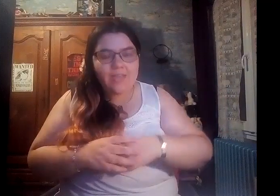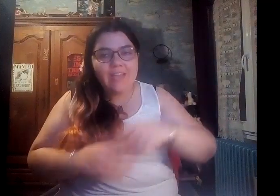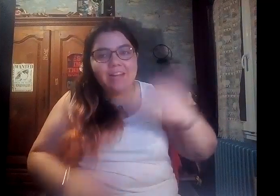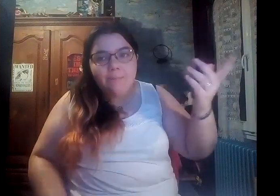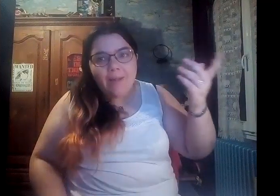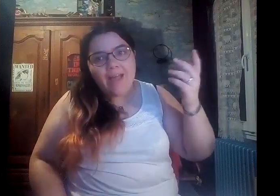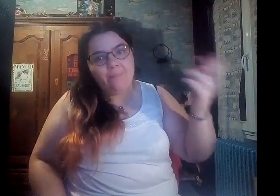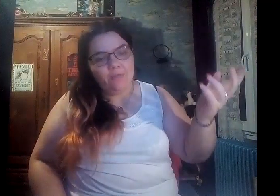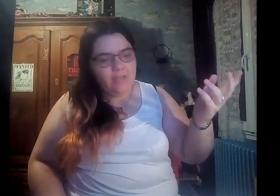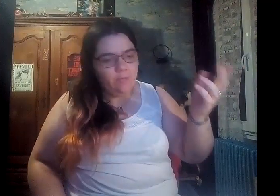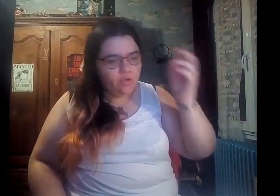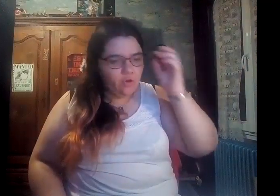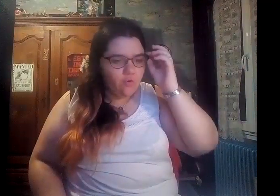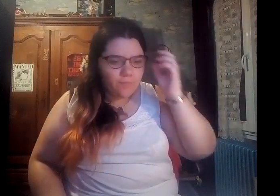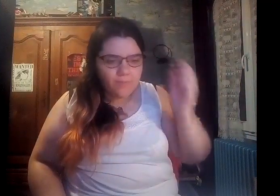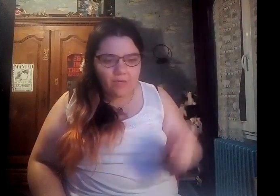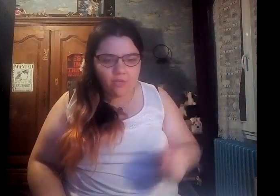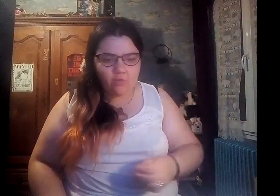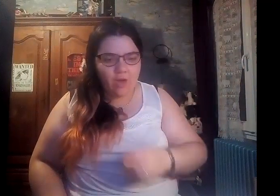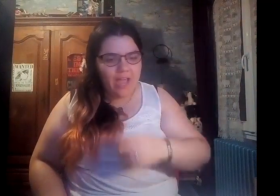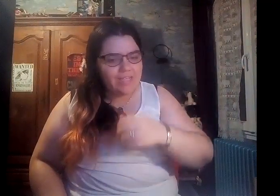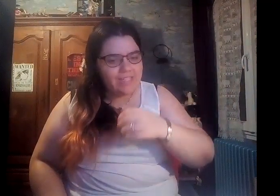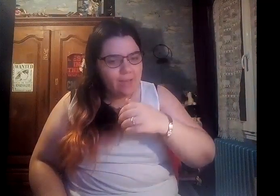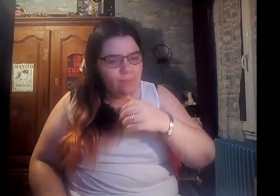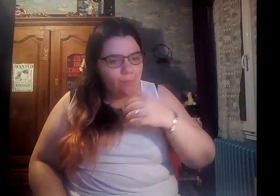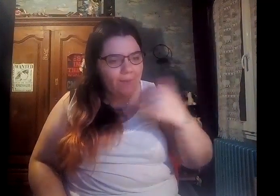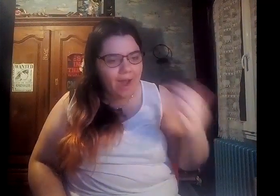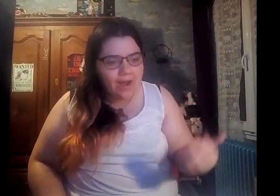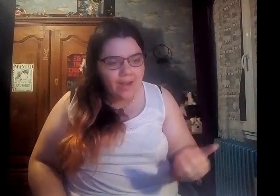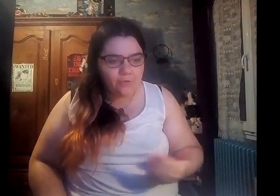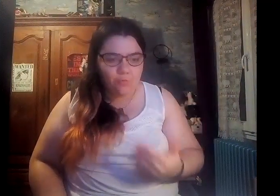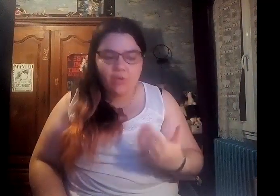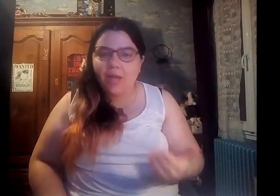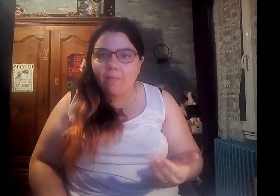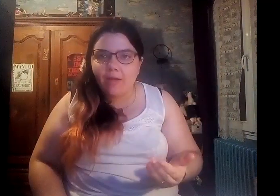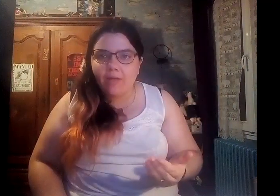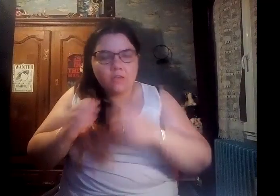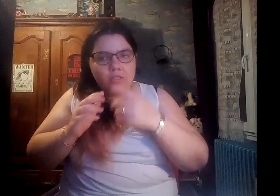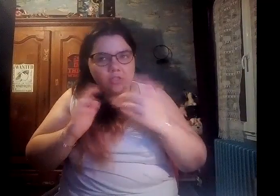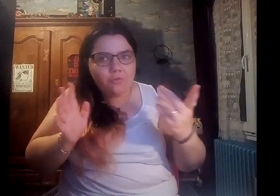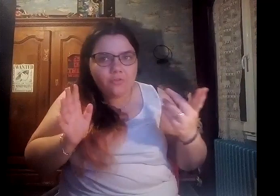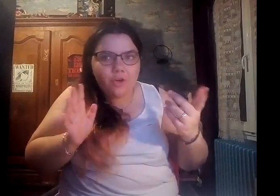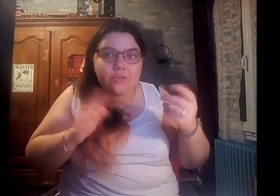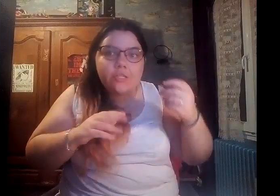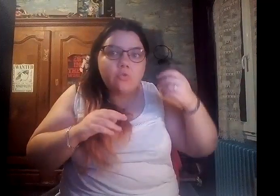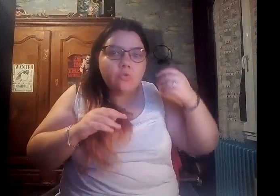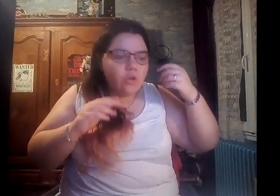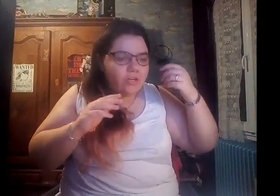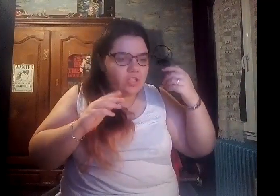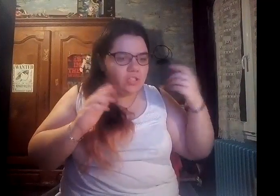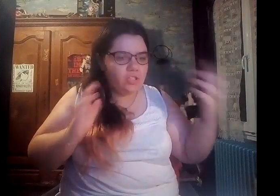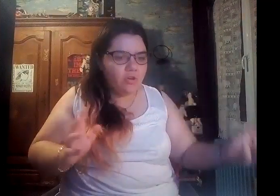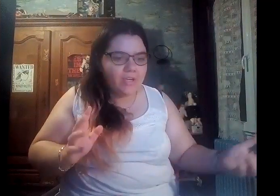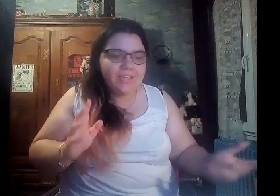il n'est pas impossible que le mimique soit un simple parallèle de William sauf que son origine story